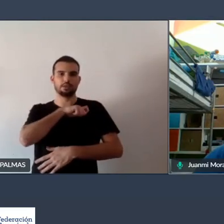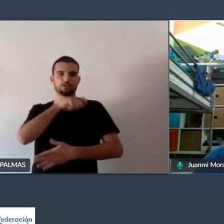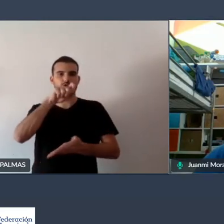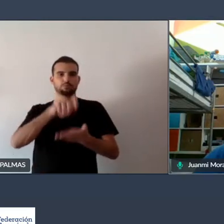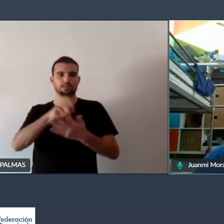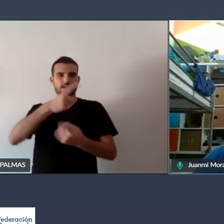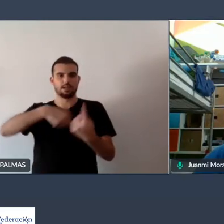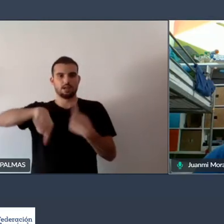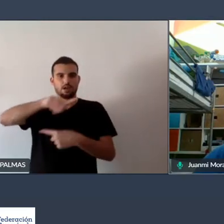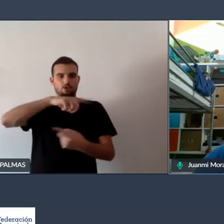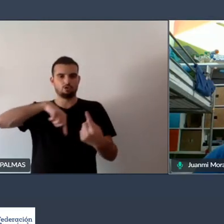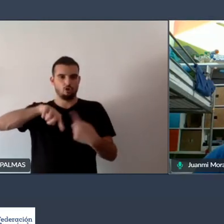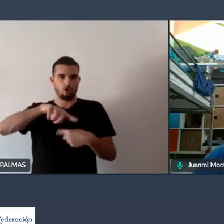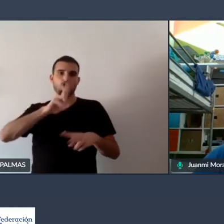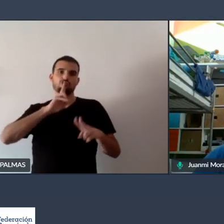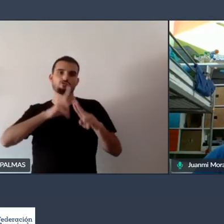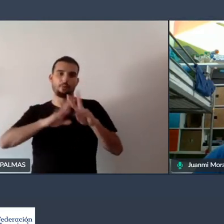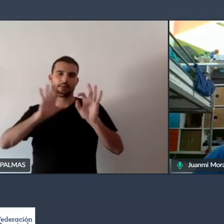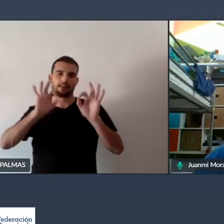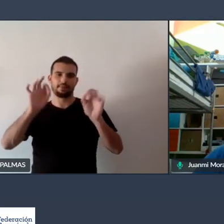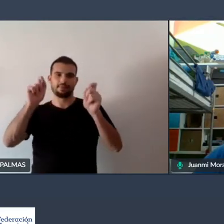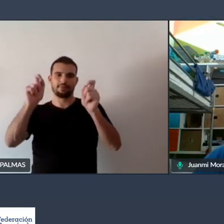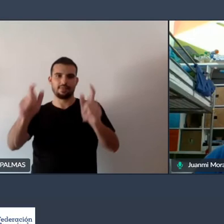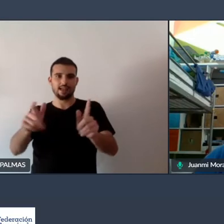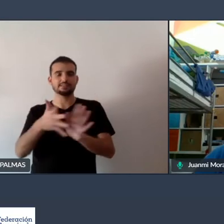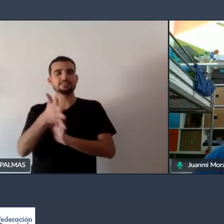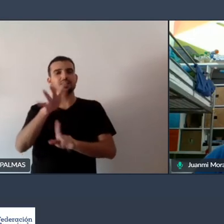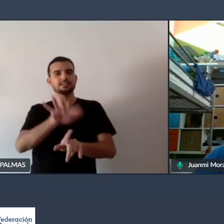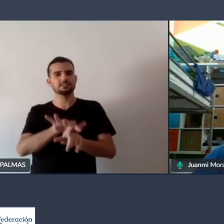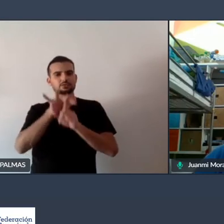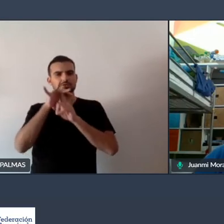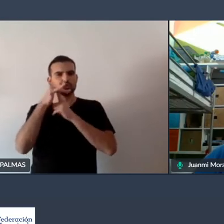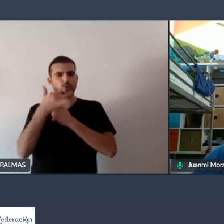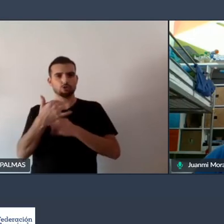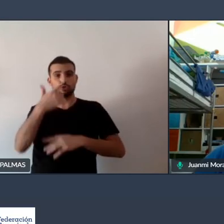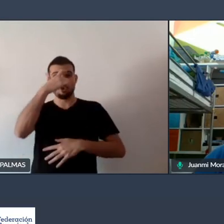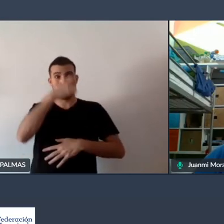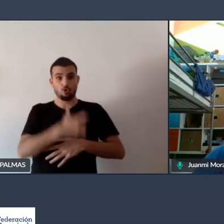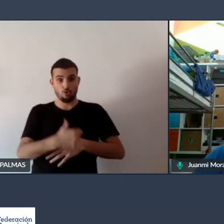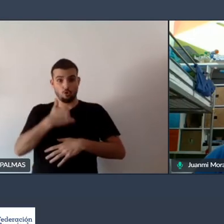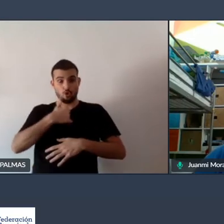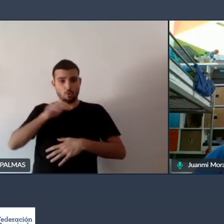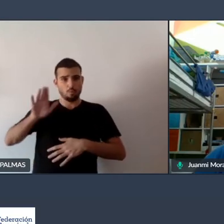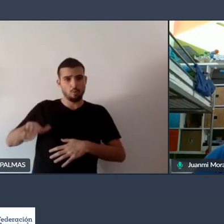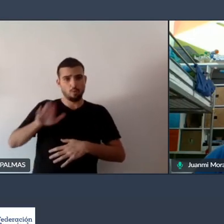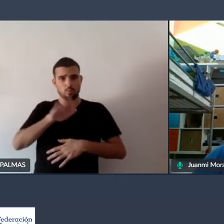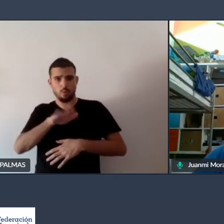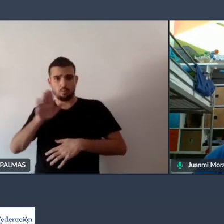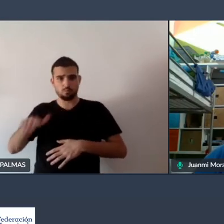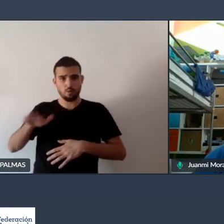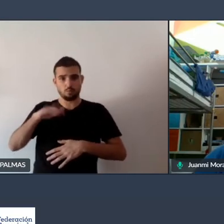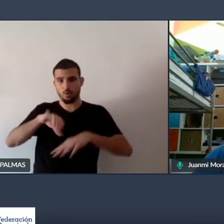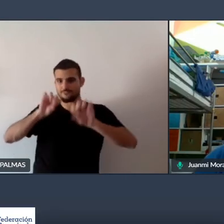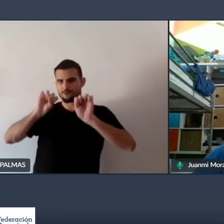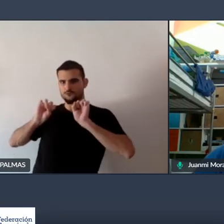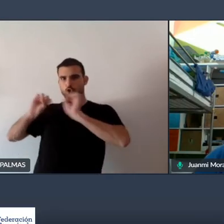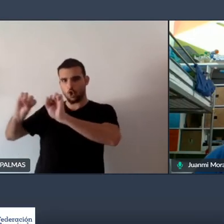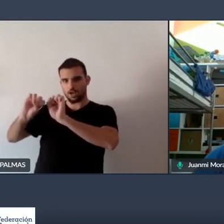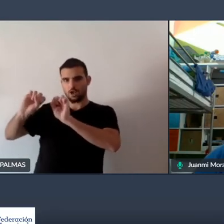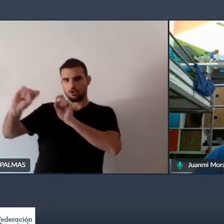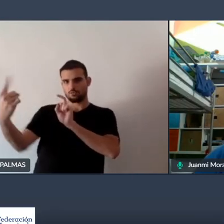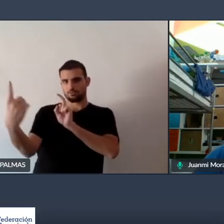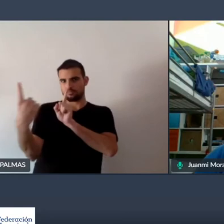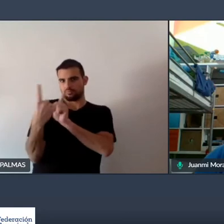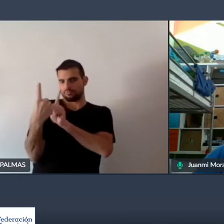la utilización que ha hecho Sergio Calero de él, a una situación en la que el jugador interior que pone el bloqueo directo al manejador recibe